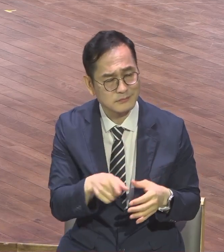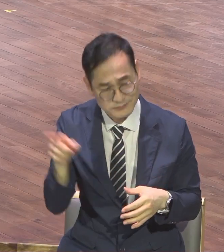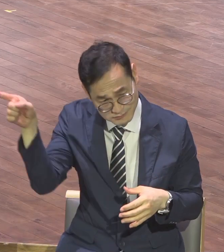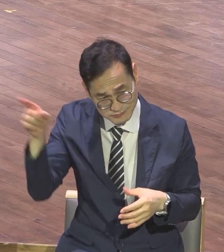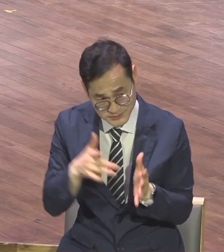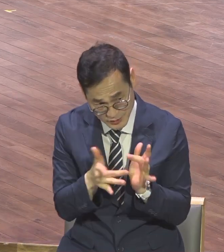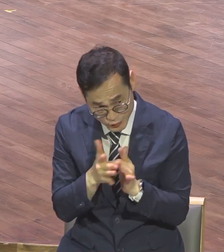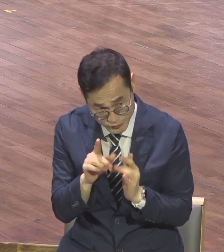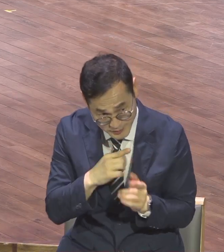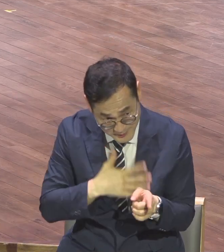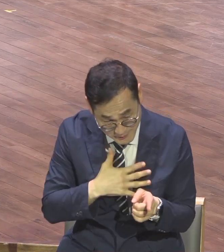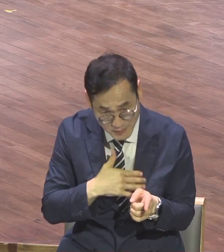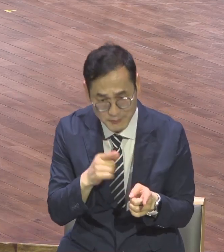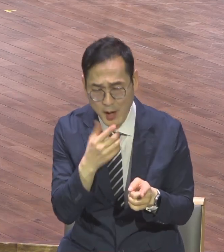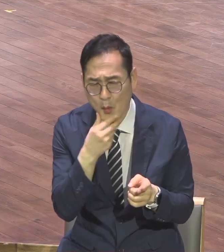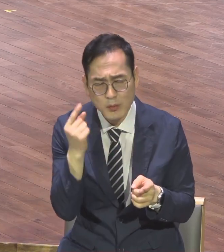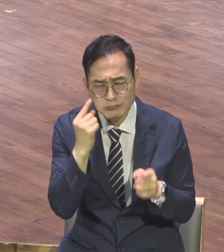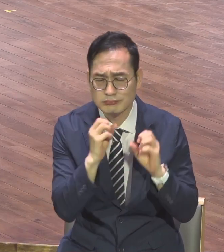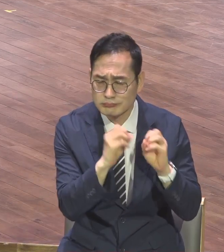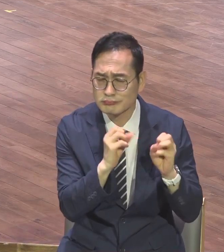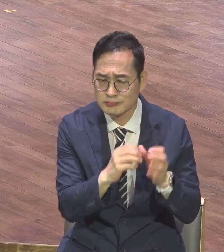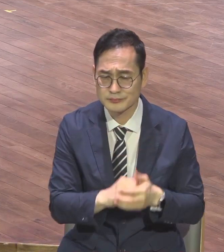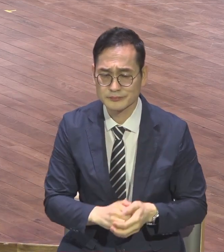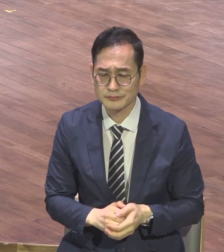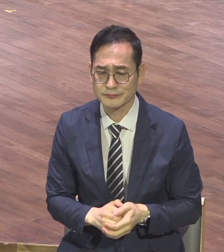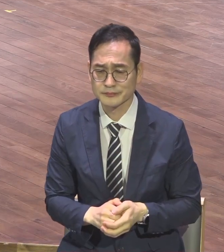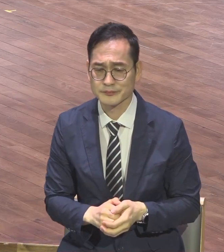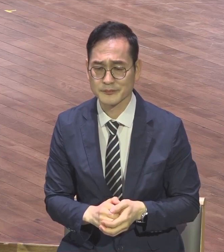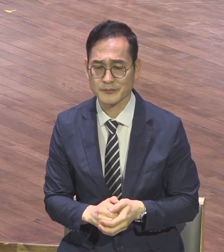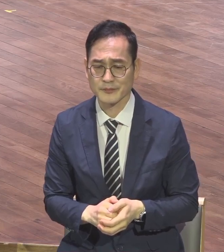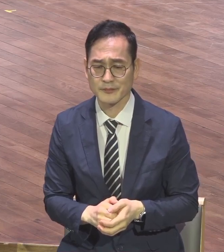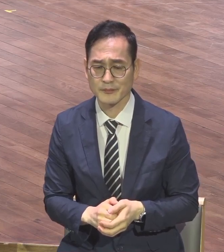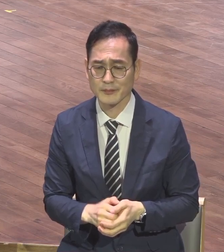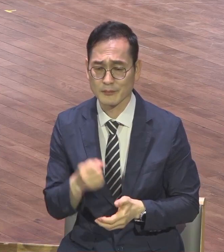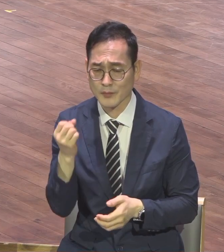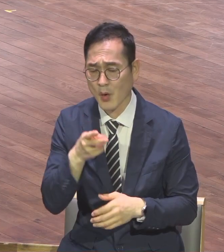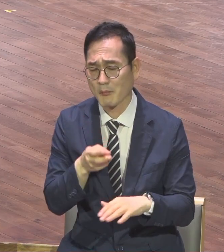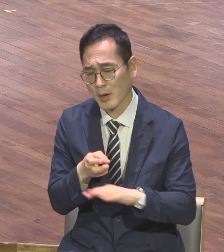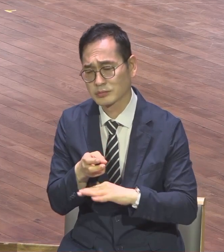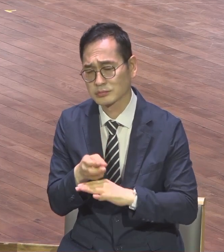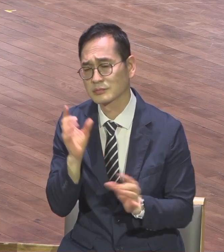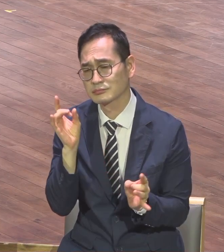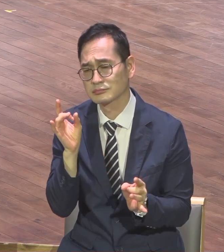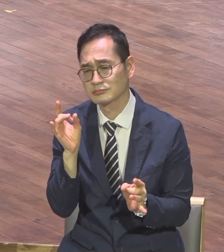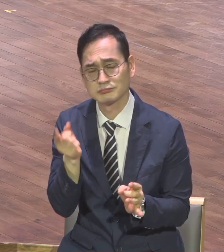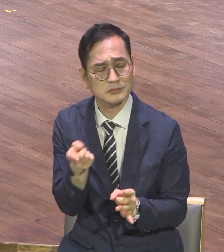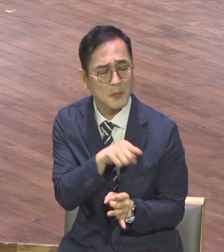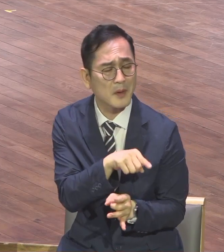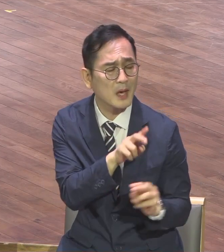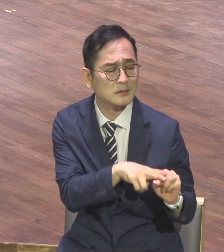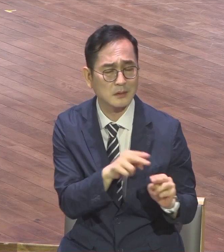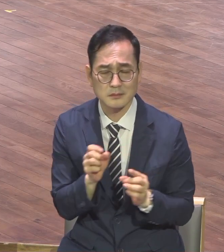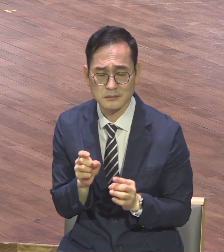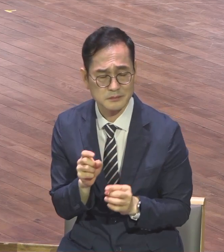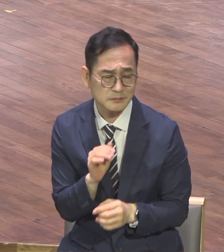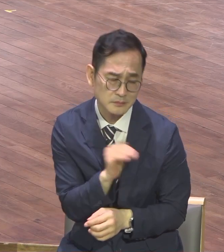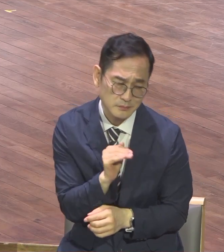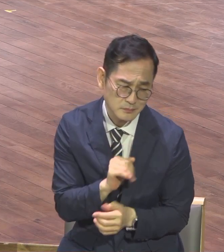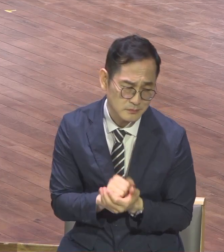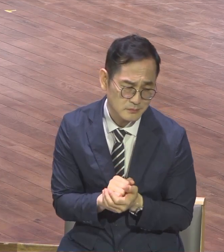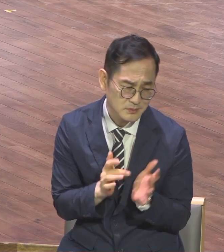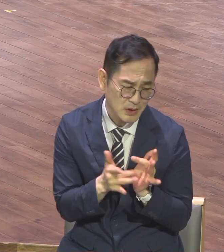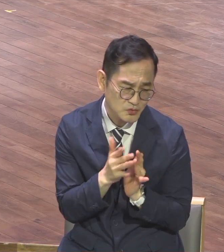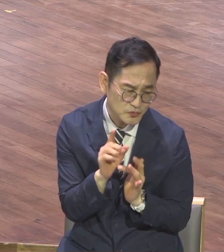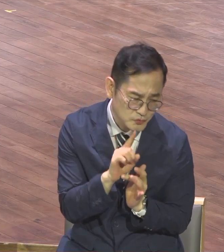찾으러 갔다가 옆에 앉은 사람에게 버스 타러 갔다가 옆에 앉은 사람에게 그냥 노는 입에. 아멘. 이 망대요 망대. 그